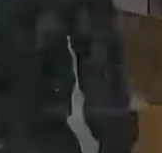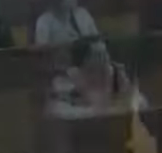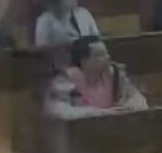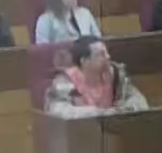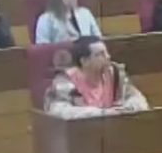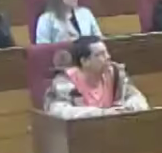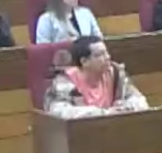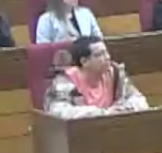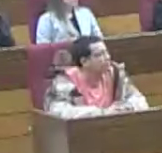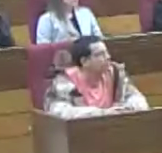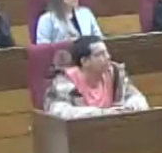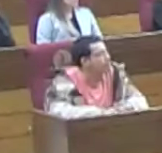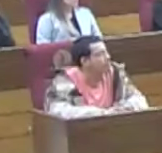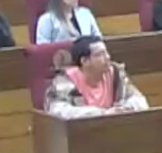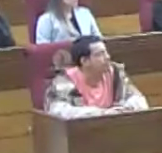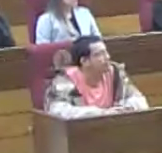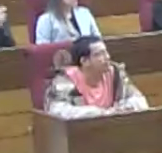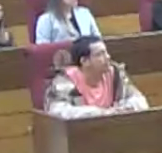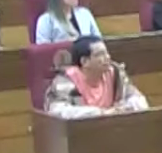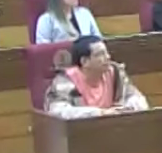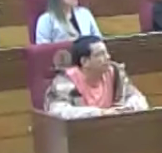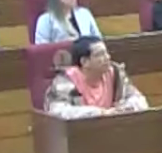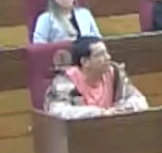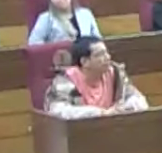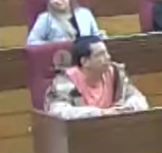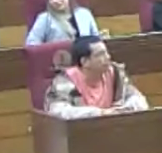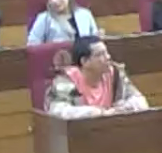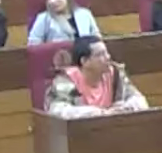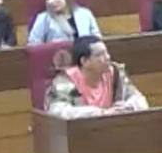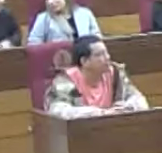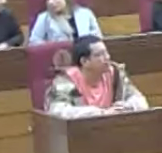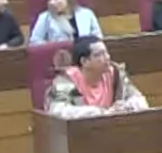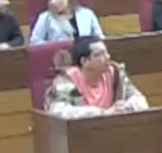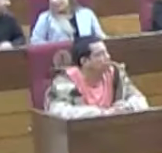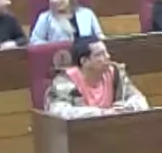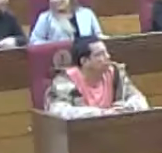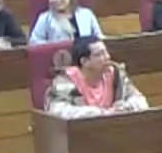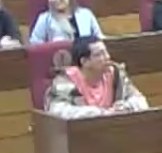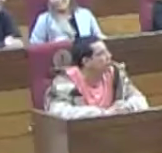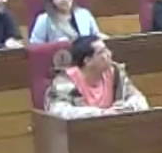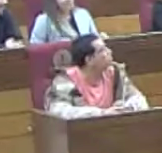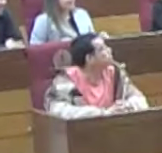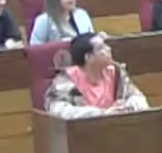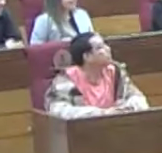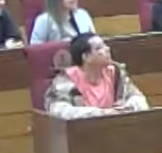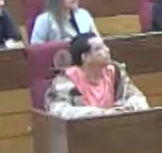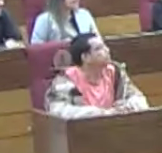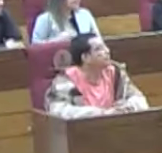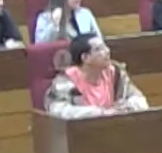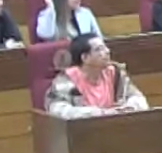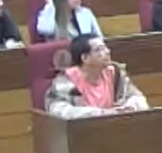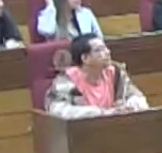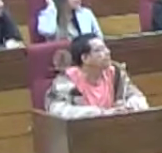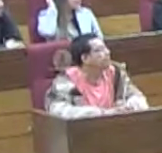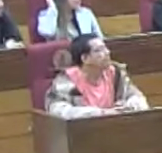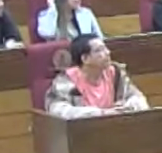Muy bien. Gracias, Rosita. Genial. Bueno, creo que ya cerramos. ¿Alguien más que no se haya notado